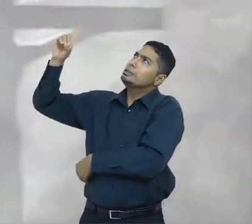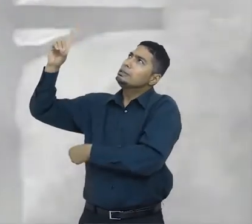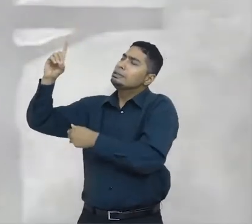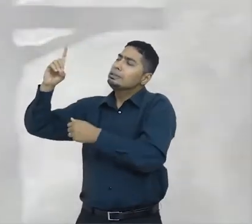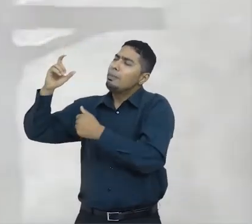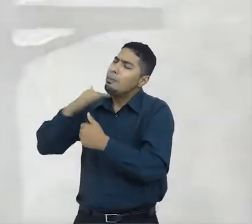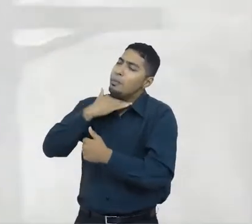mundo.